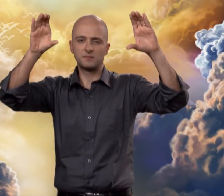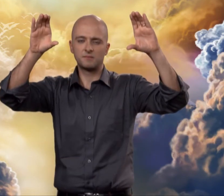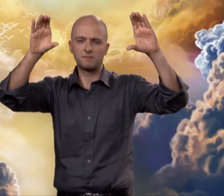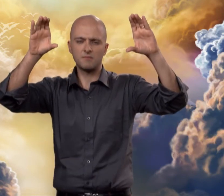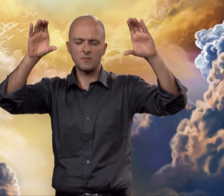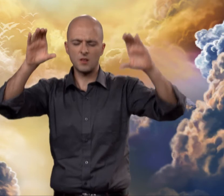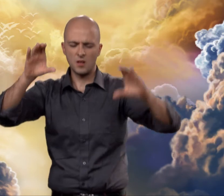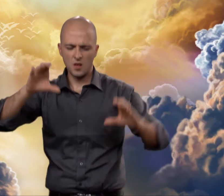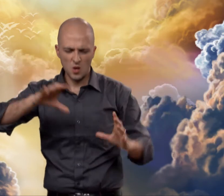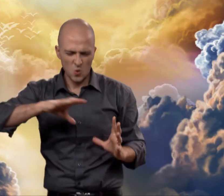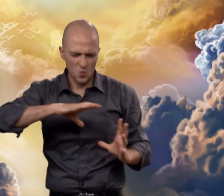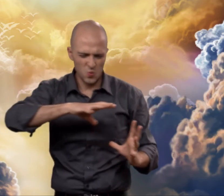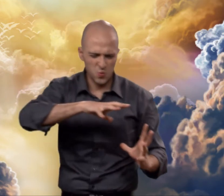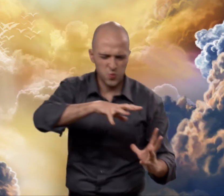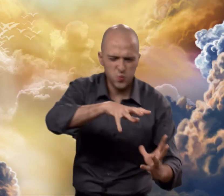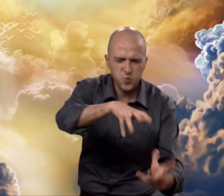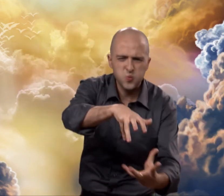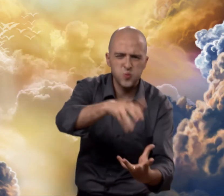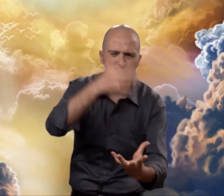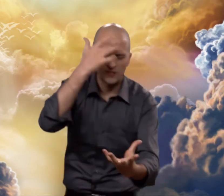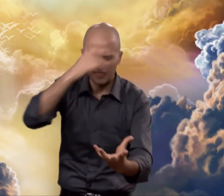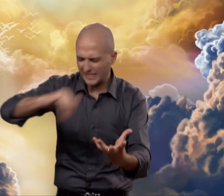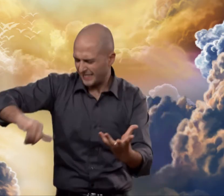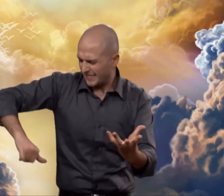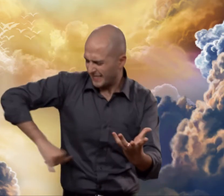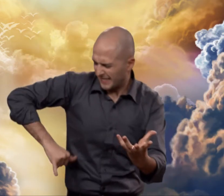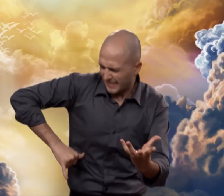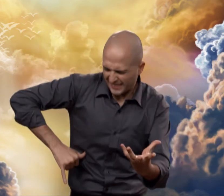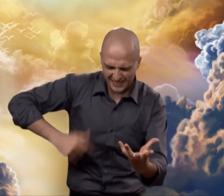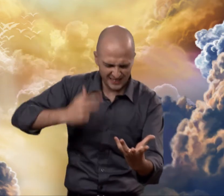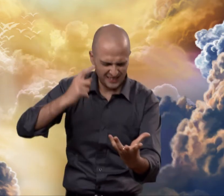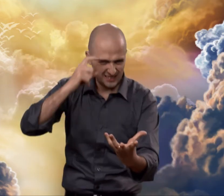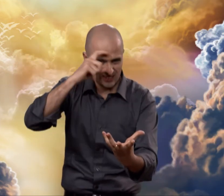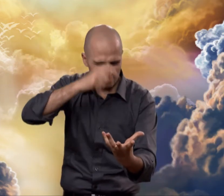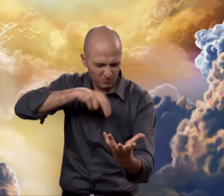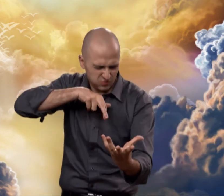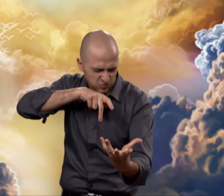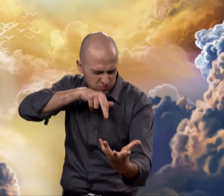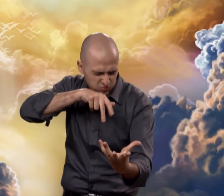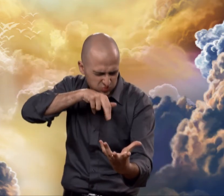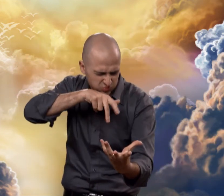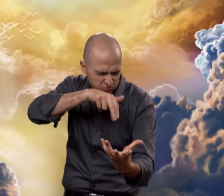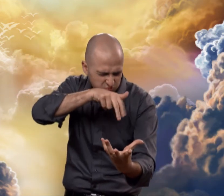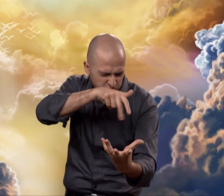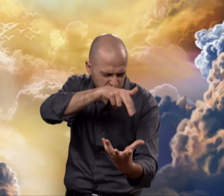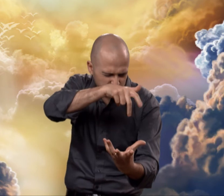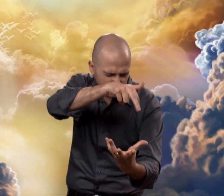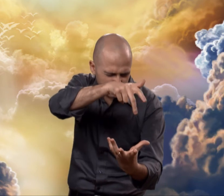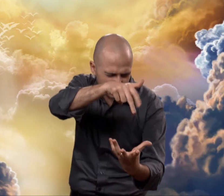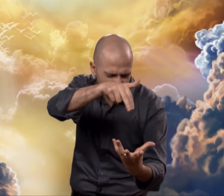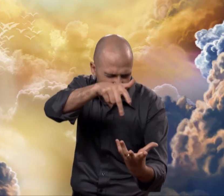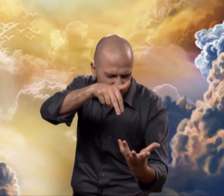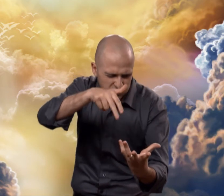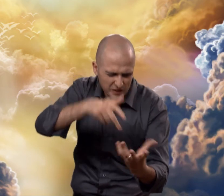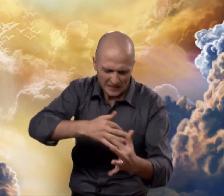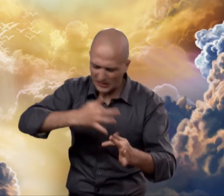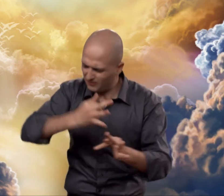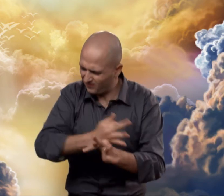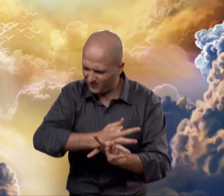todos respondem amém. Louvor e glória, sabedoria, ação de graças, honra, poder e força sejam ao nosso